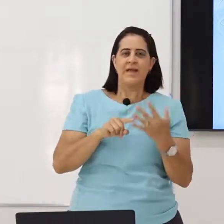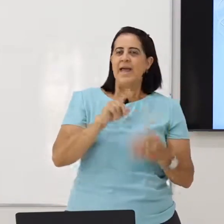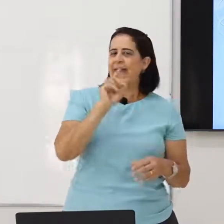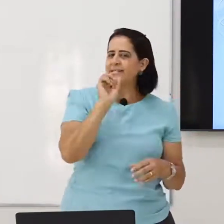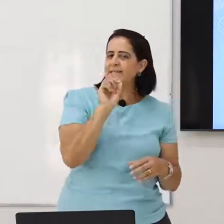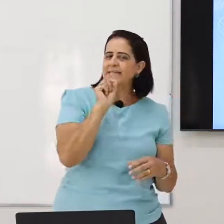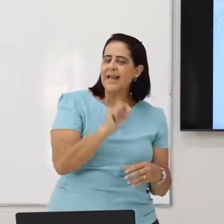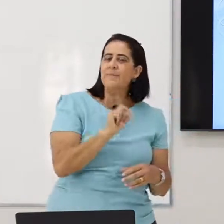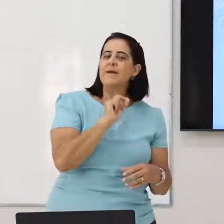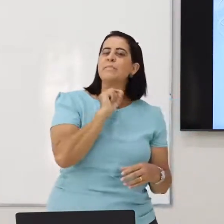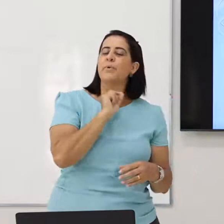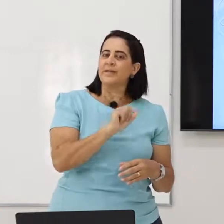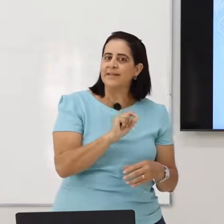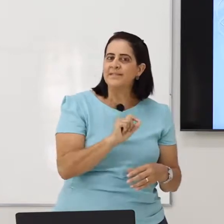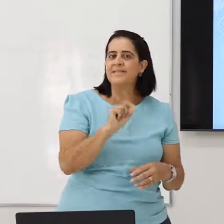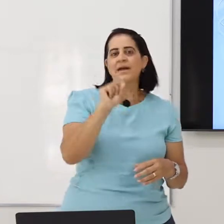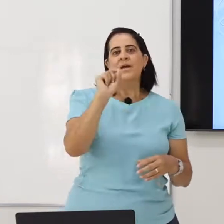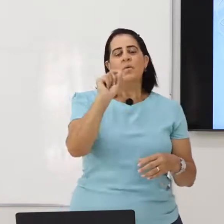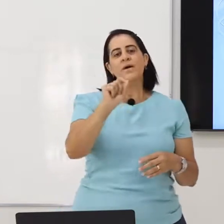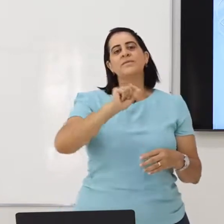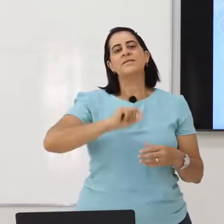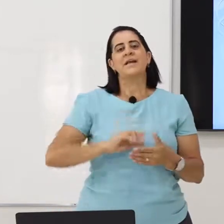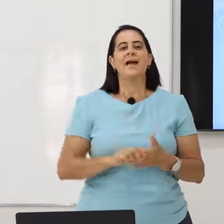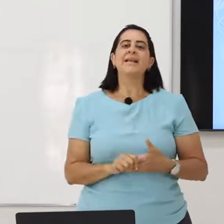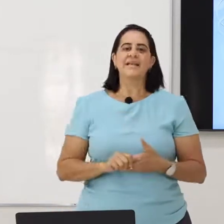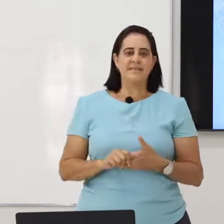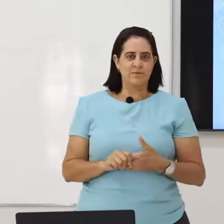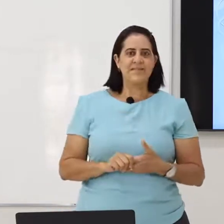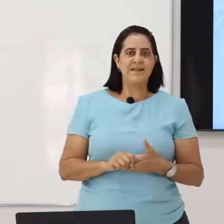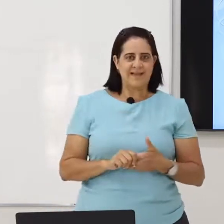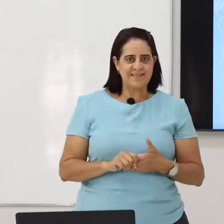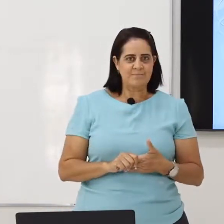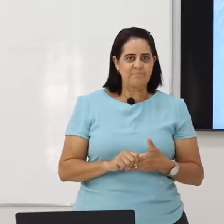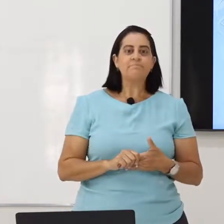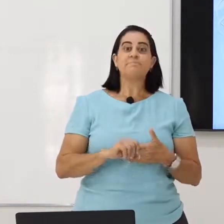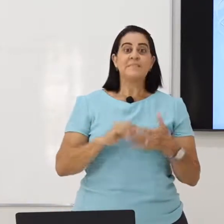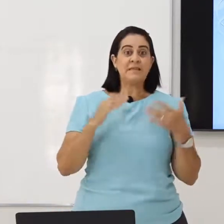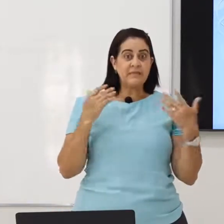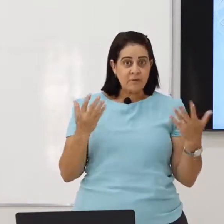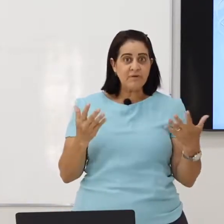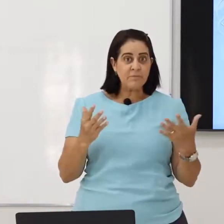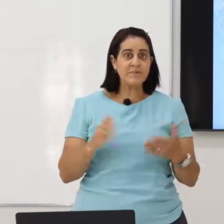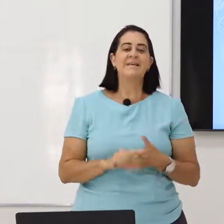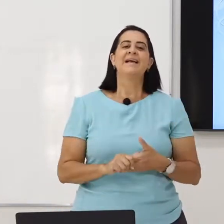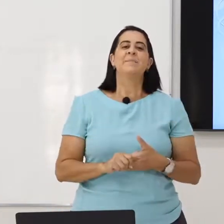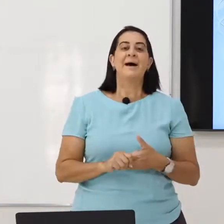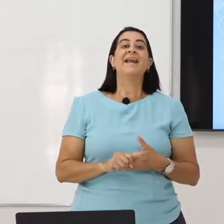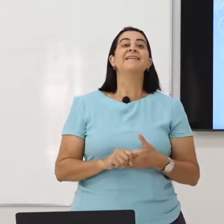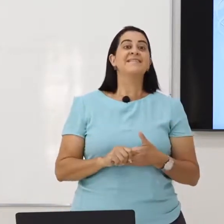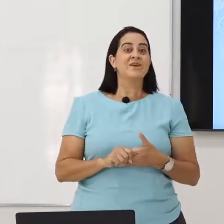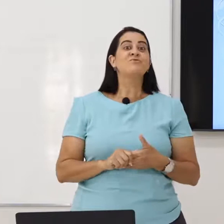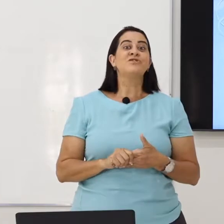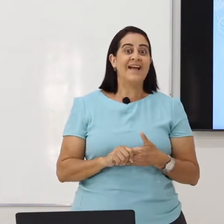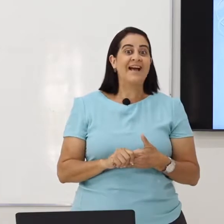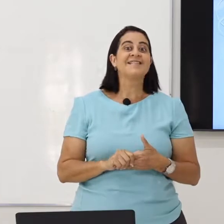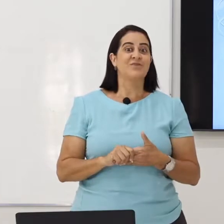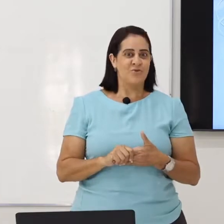é de extrema importância quando se realiza os sinais. Então vamos para a lição de casa de